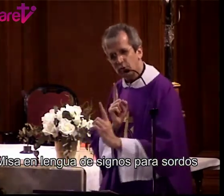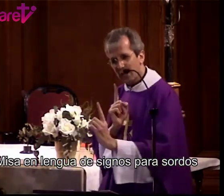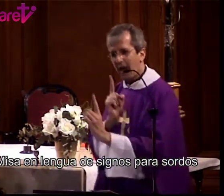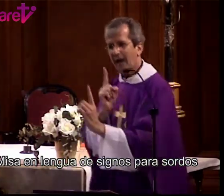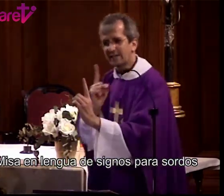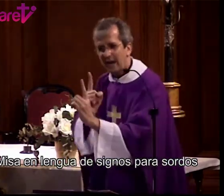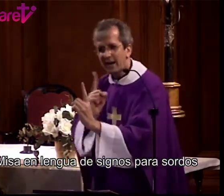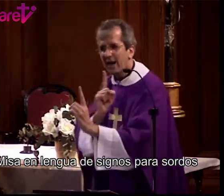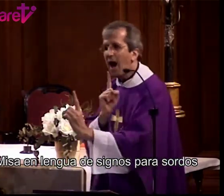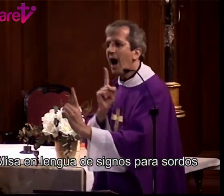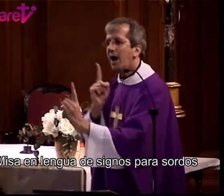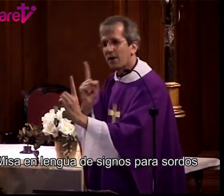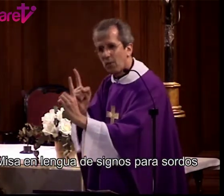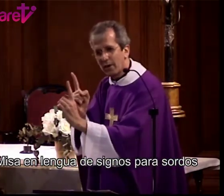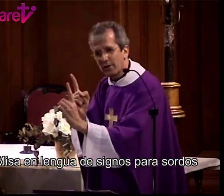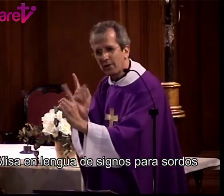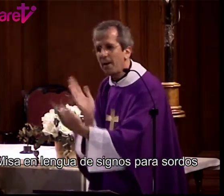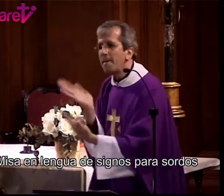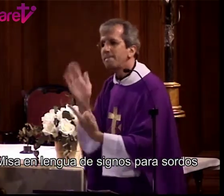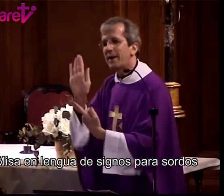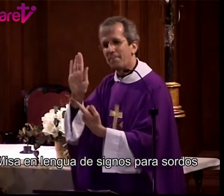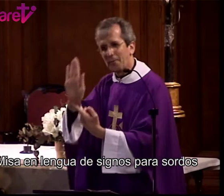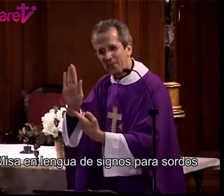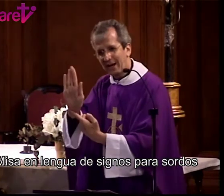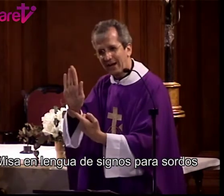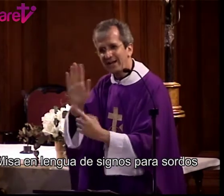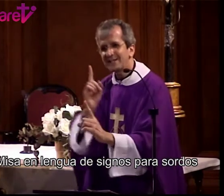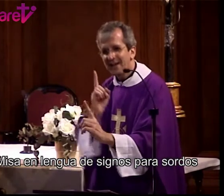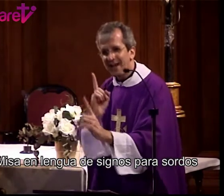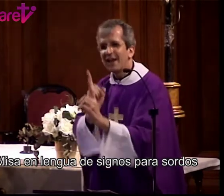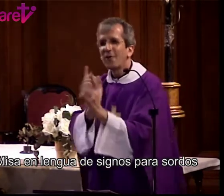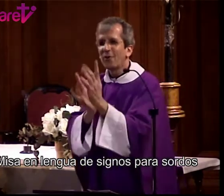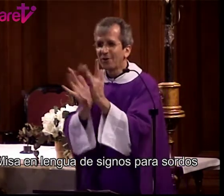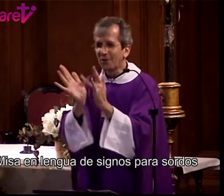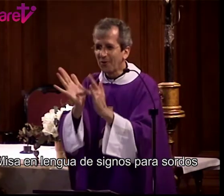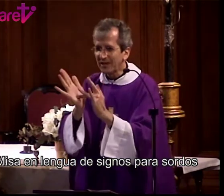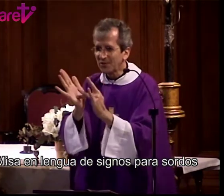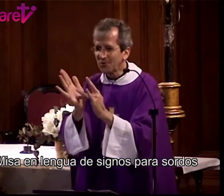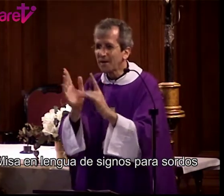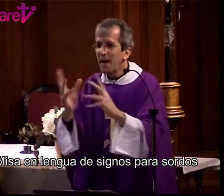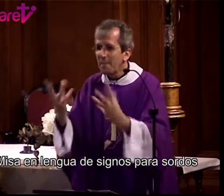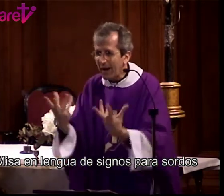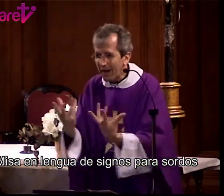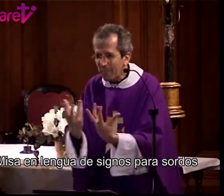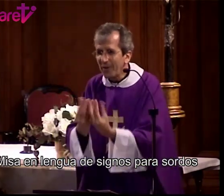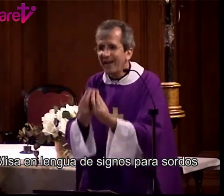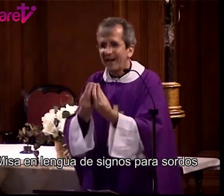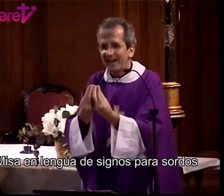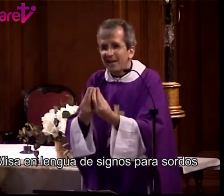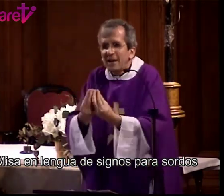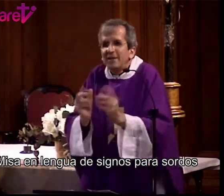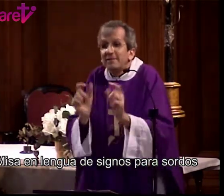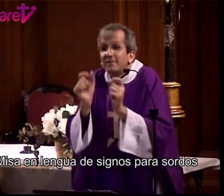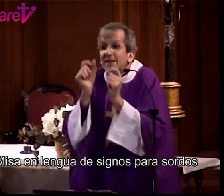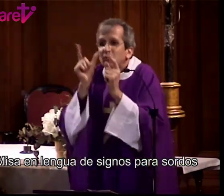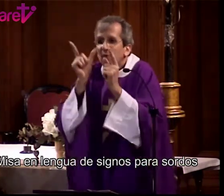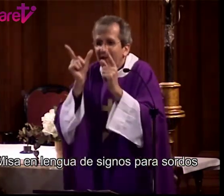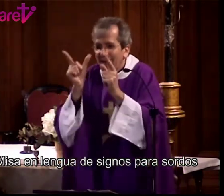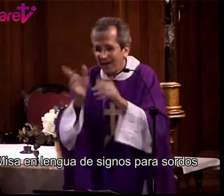a salir al encuentro para proponerles el encuentro con Jesús para poder descubrir